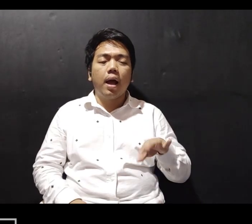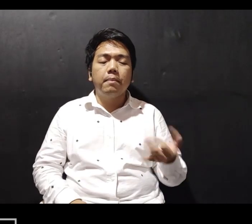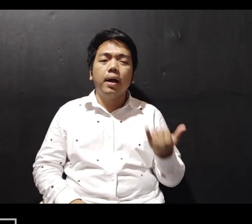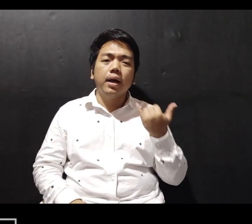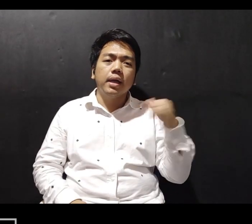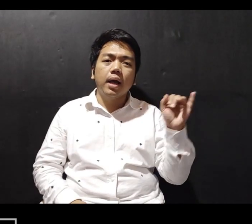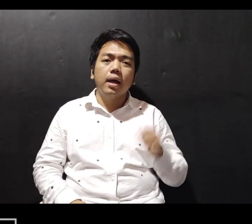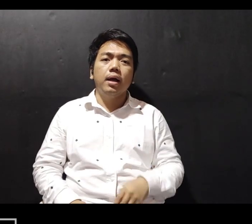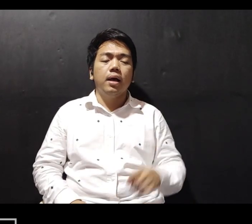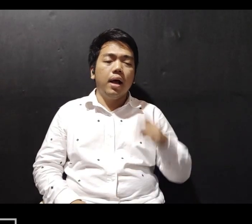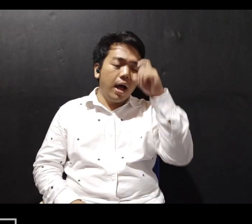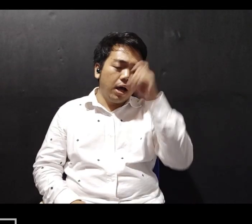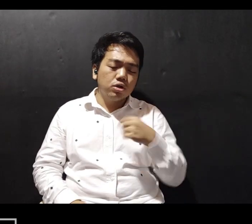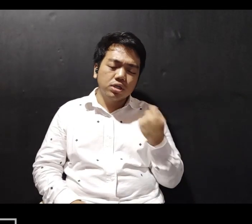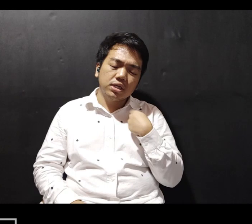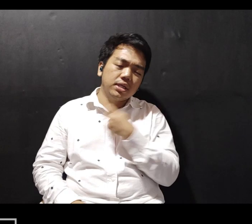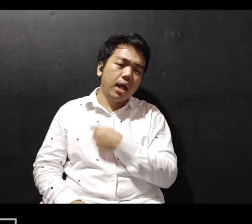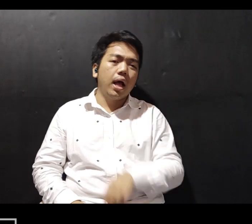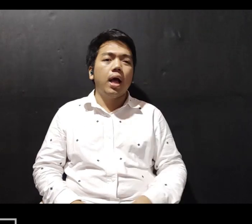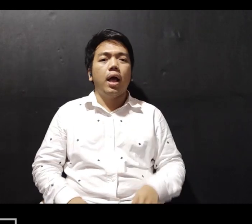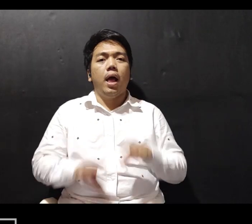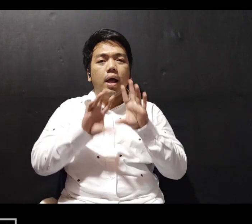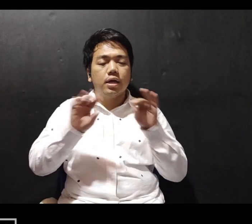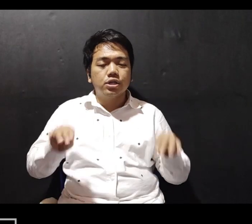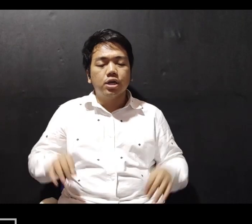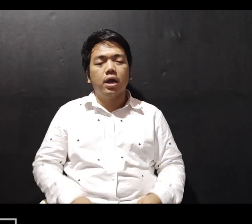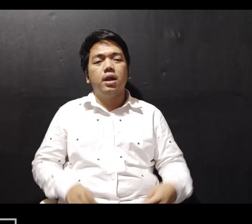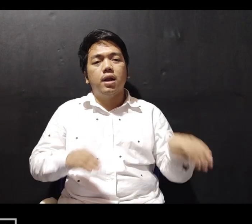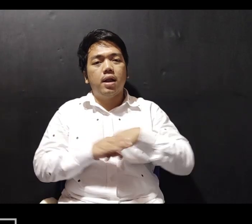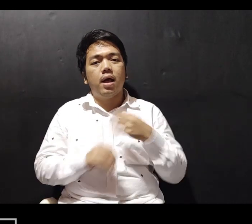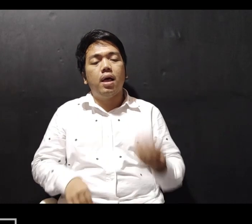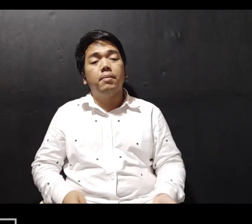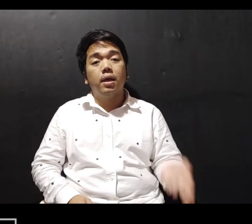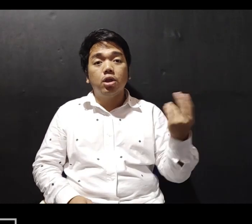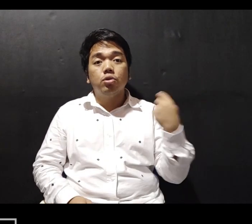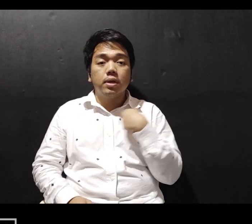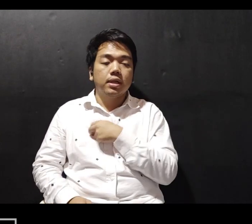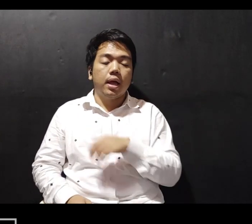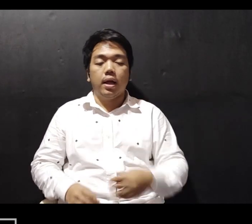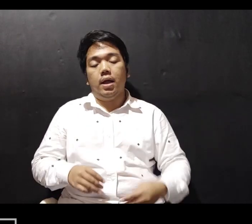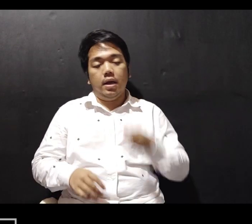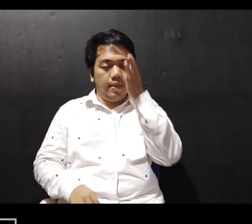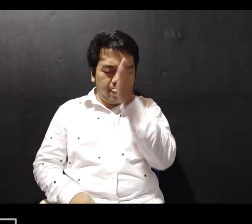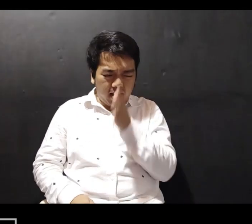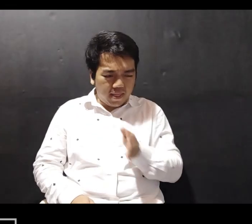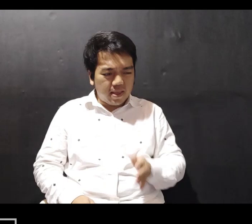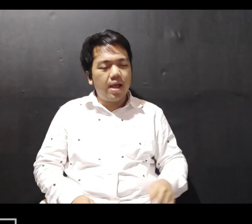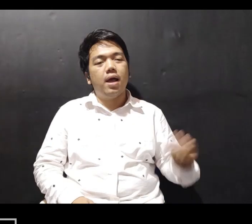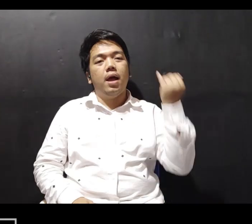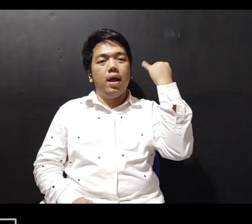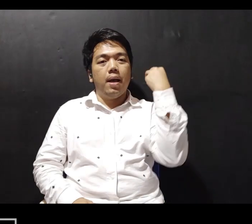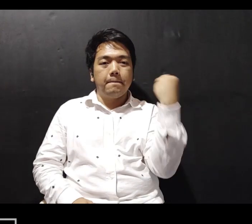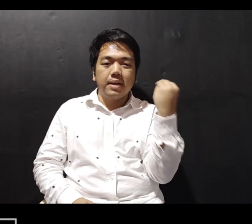lakukan, apa yang Dia ingin kita lakukan di dalam hidup kita di tengah-tengah masa penantian ini.